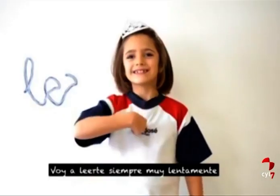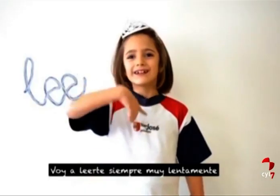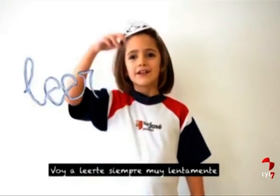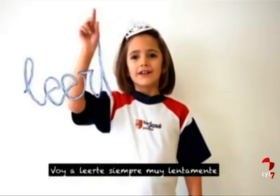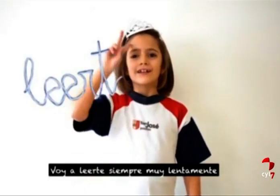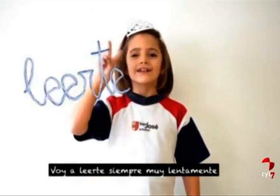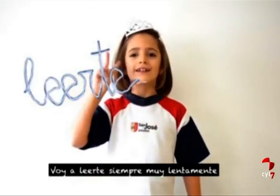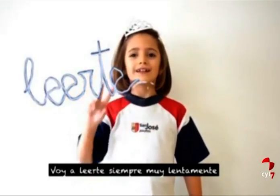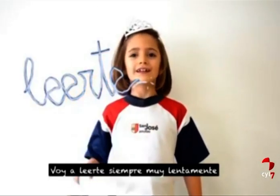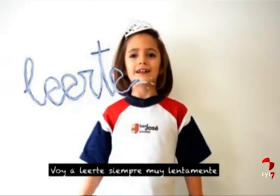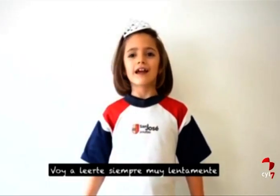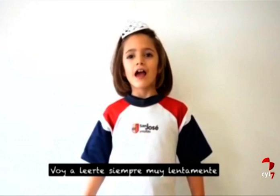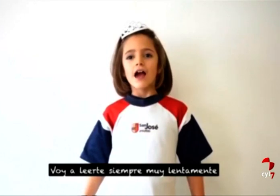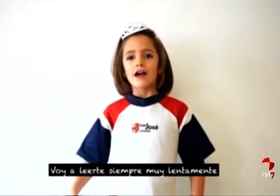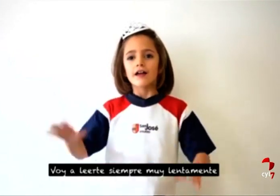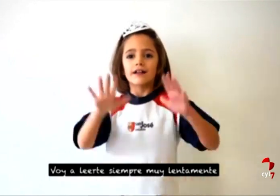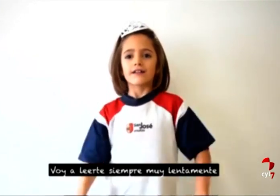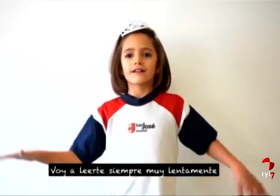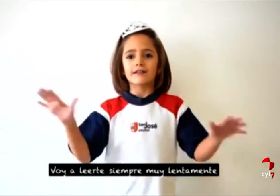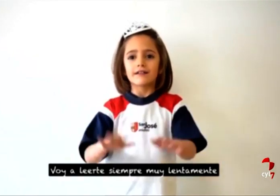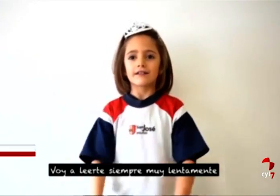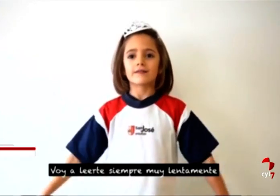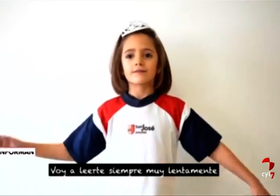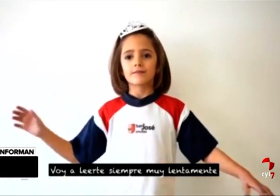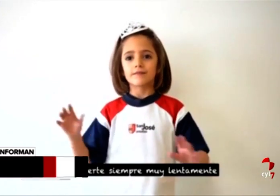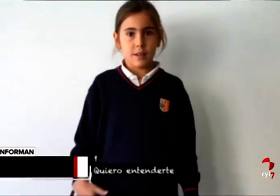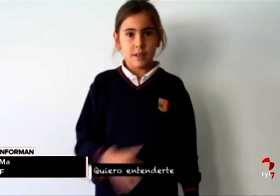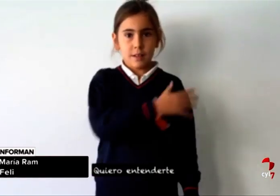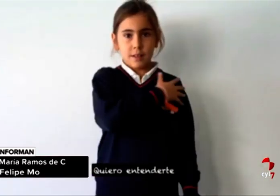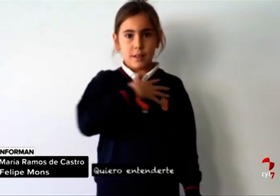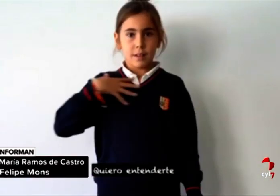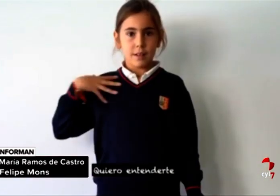Desde infantil a secundaria han aprendido a ver de otra forma las